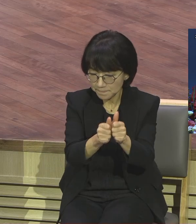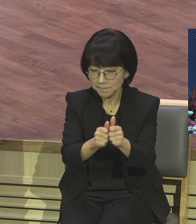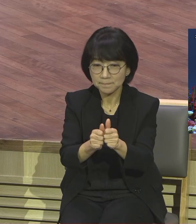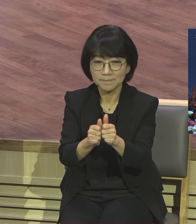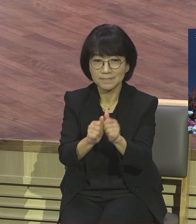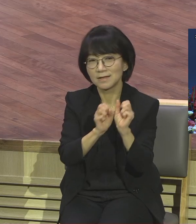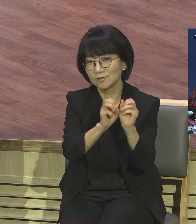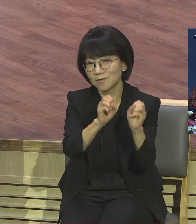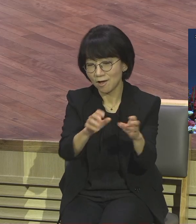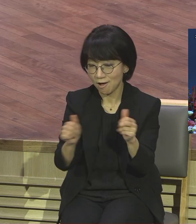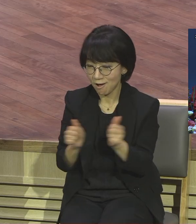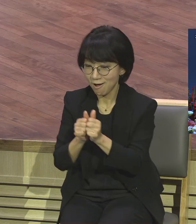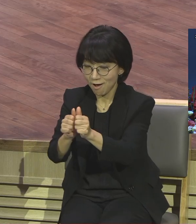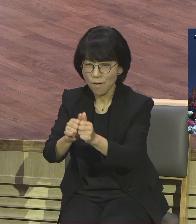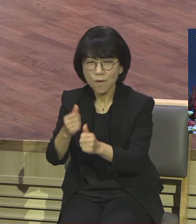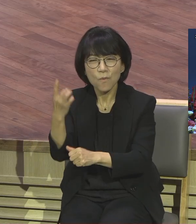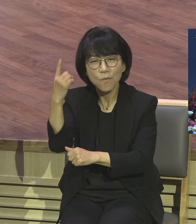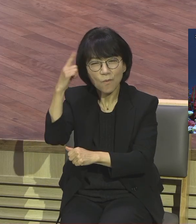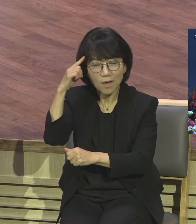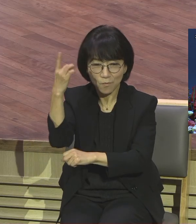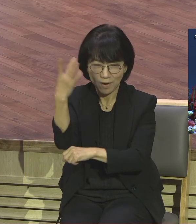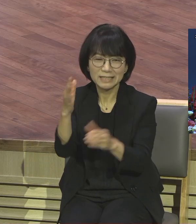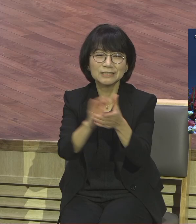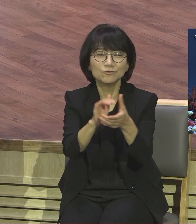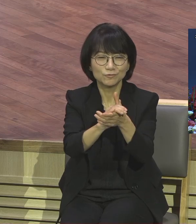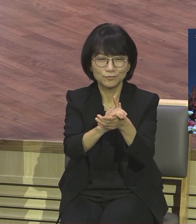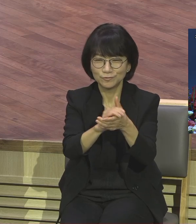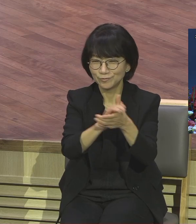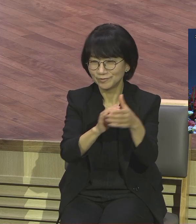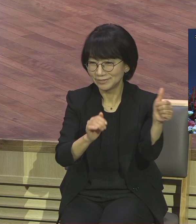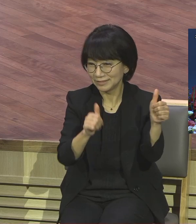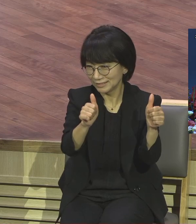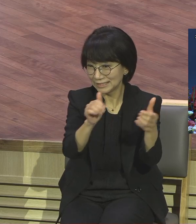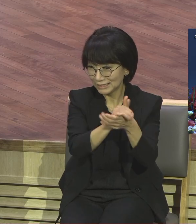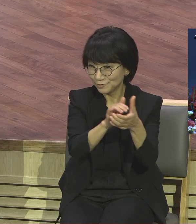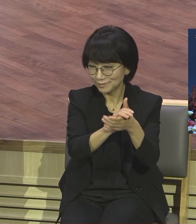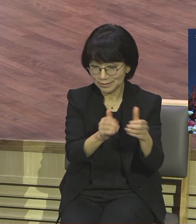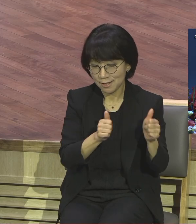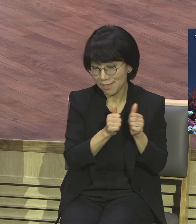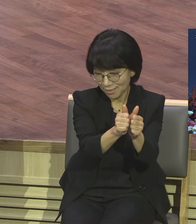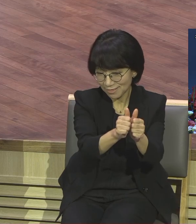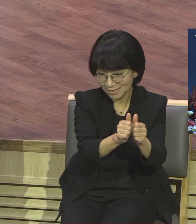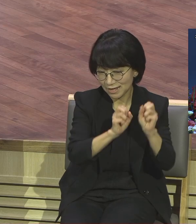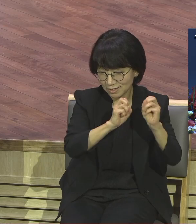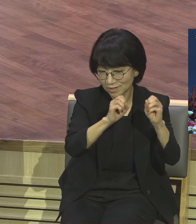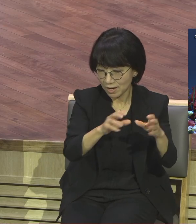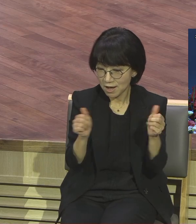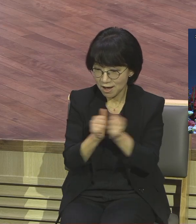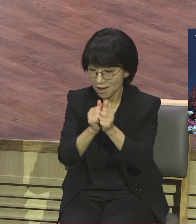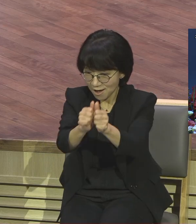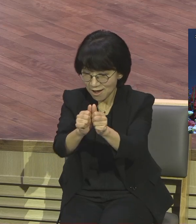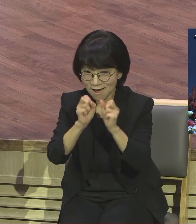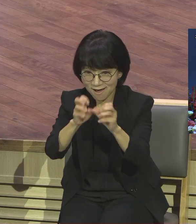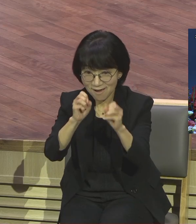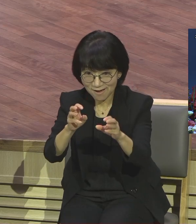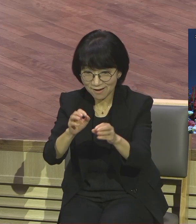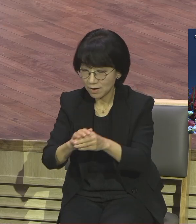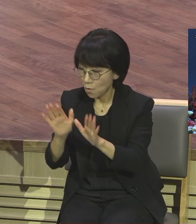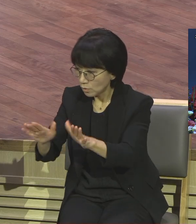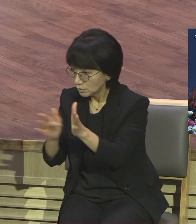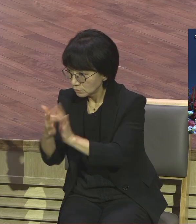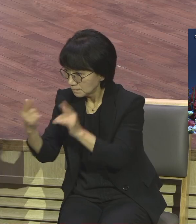사역했어요. 원래 친구인데다가 이 예수님을 만나고 나니까 생을 걸게 된